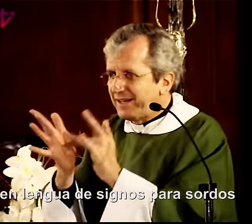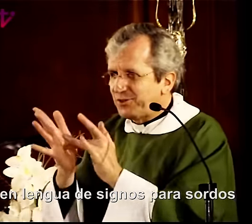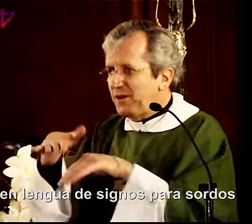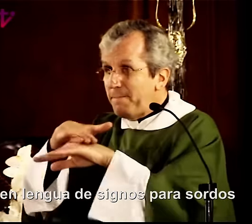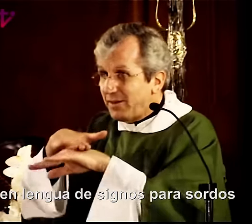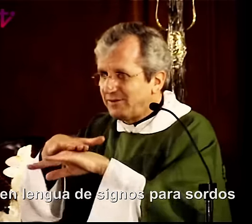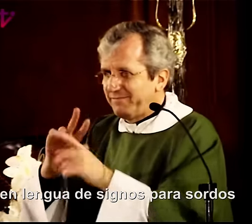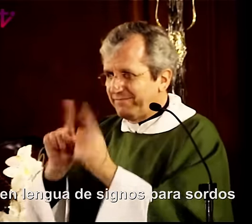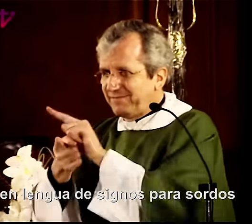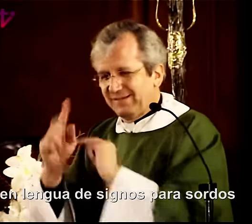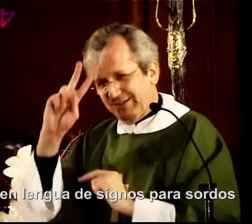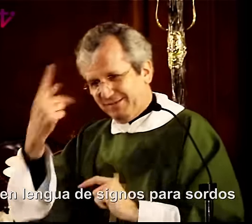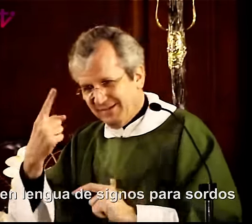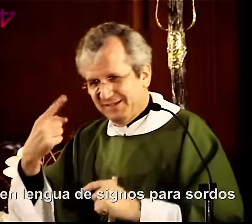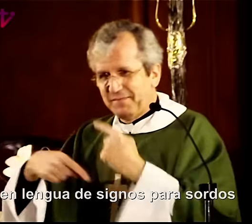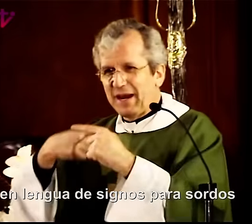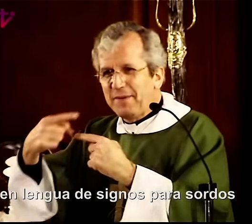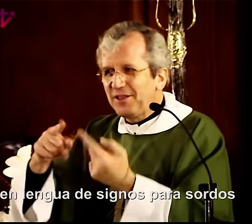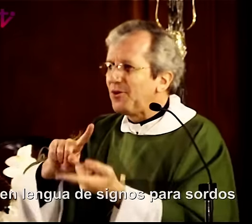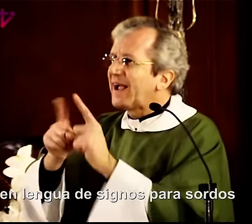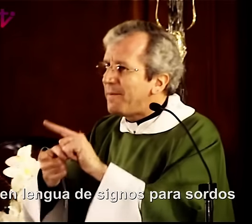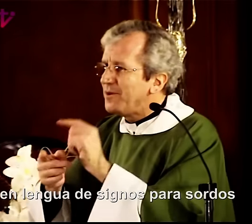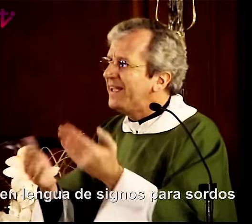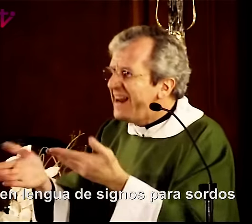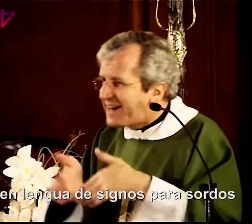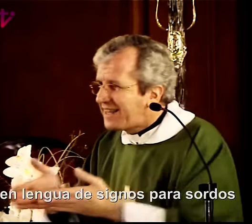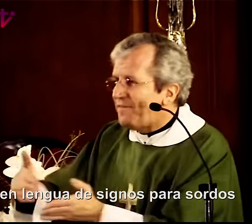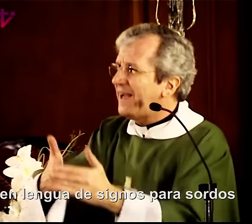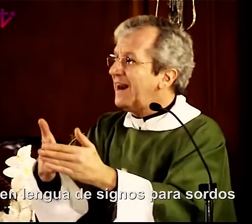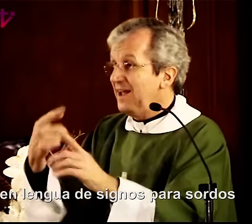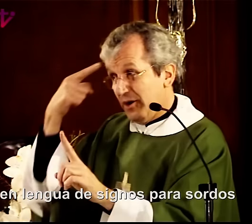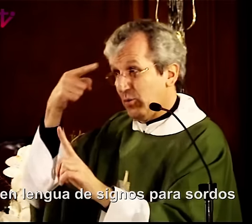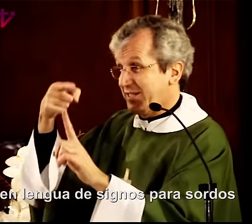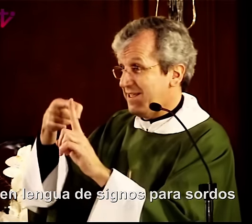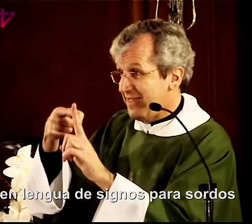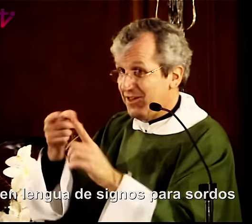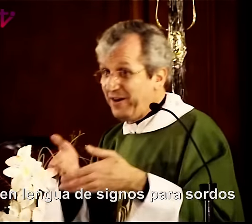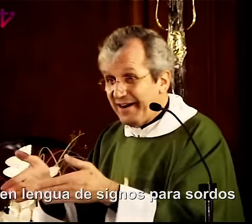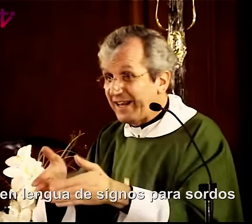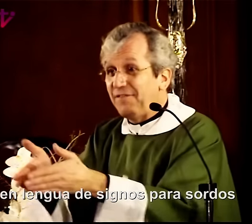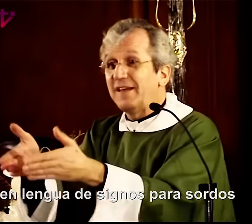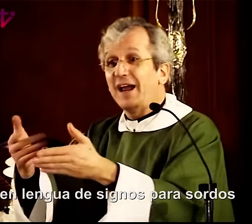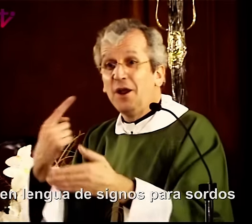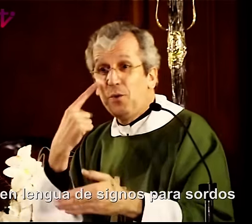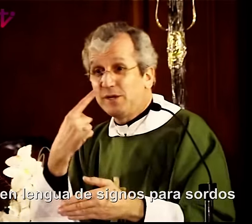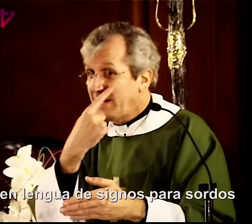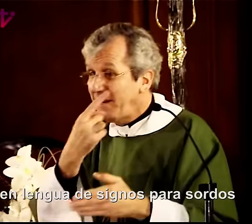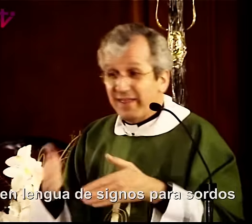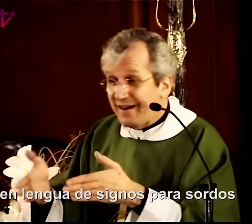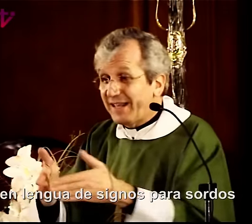Jesús, perdón, me arrepiento, cambio. Rectificar nuestra intención, rectificar nuestra mirada,